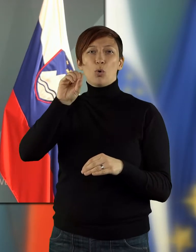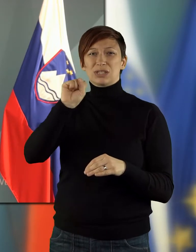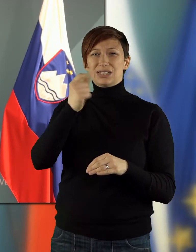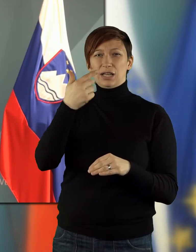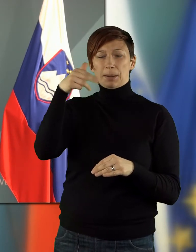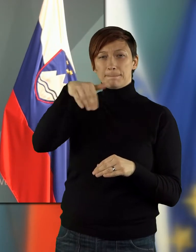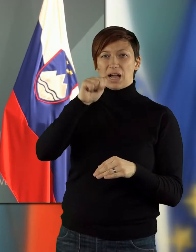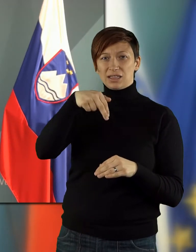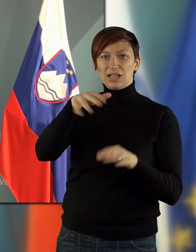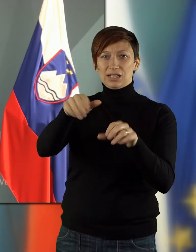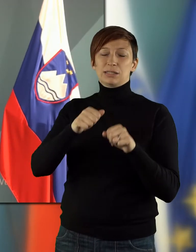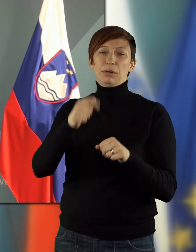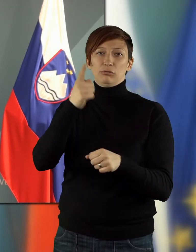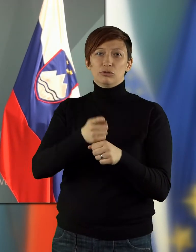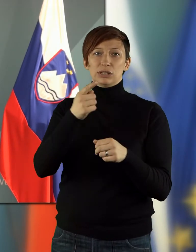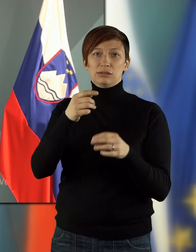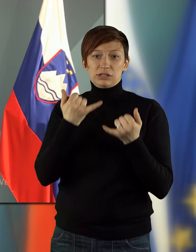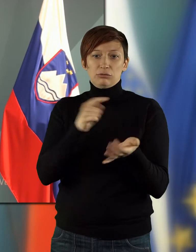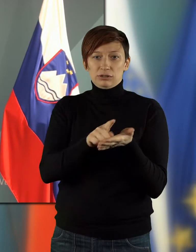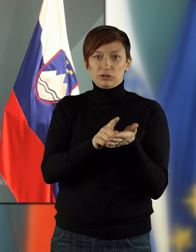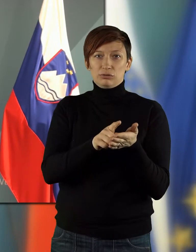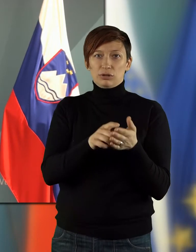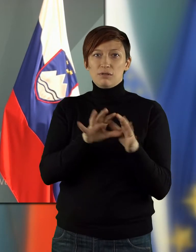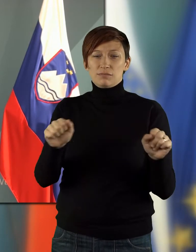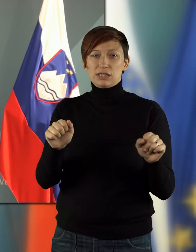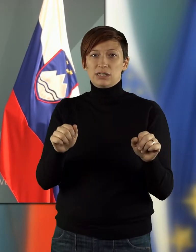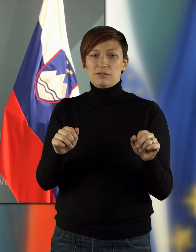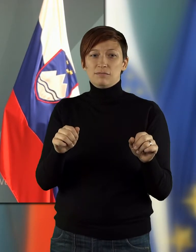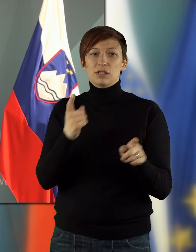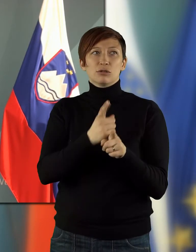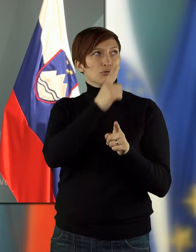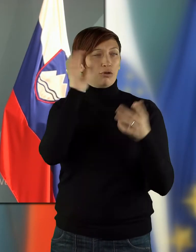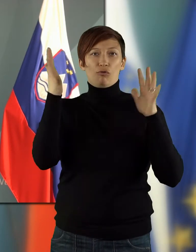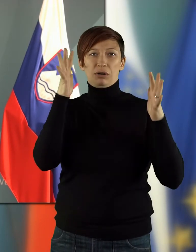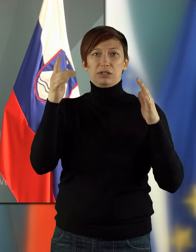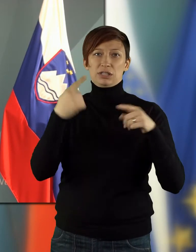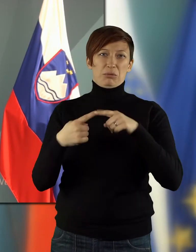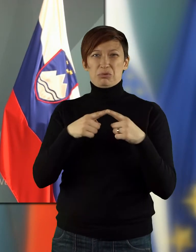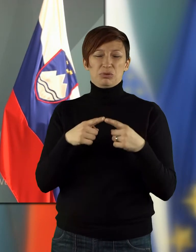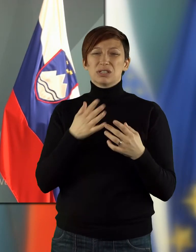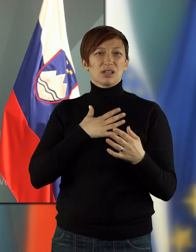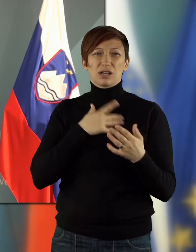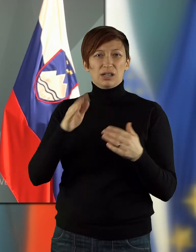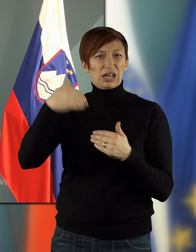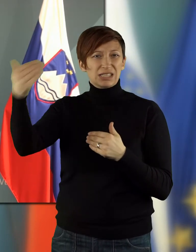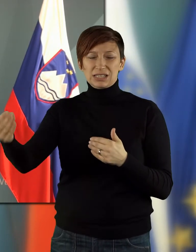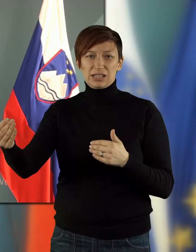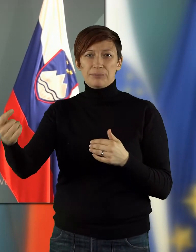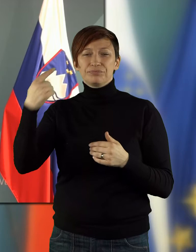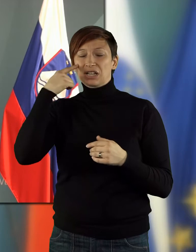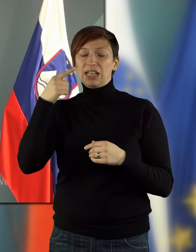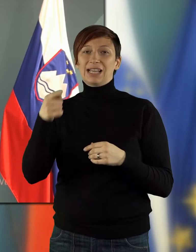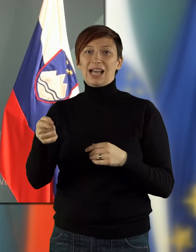sprejel odločitev, da se to preverjanje naredi sedaj, tudi mogoče v takšnih vremenskih pogojah, kot so zunaj? Zakaj